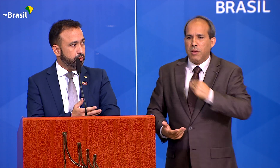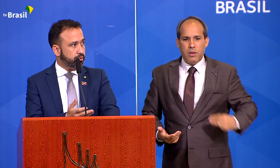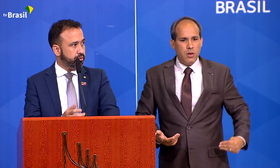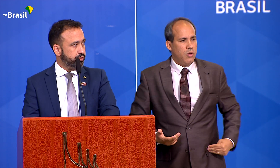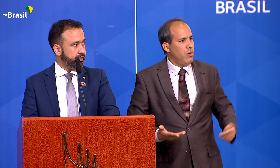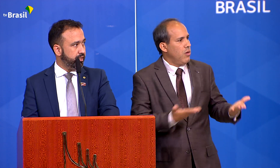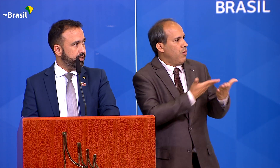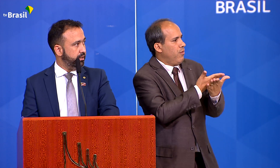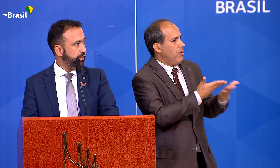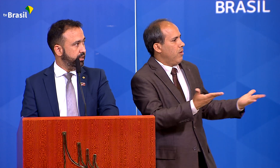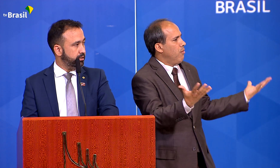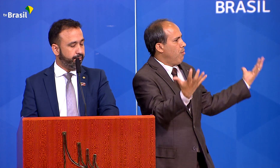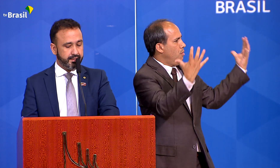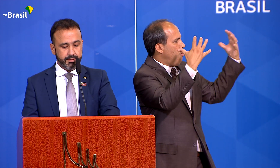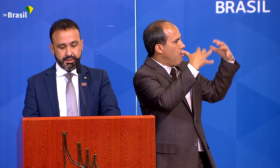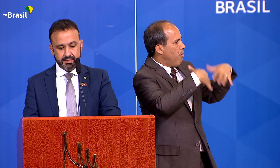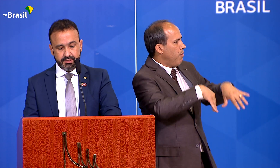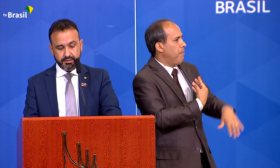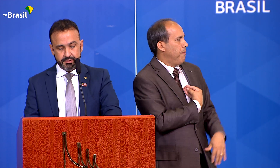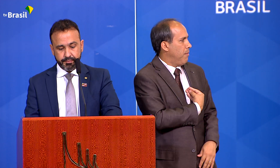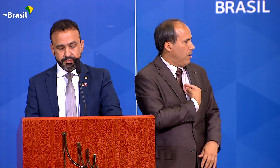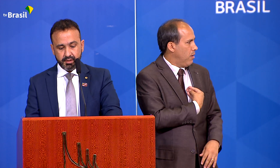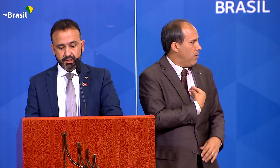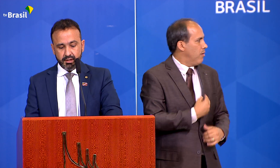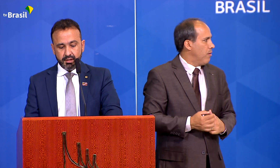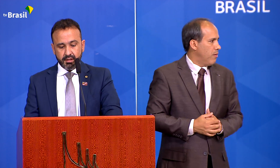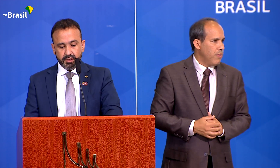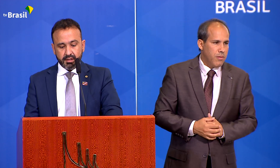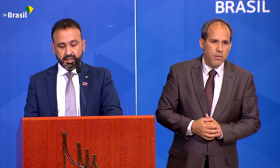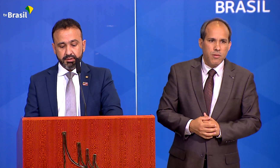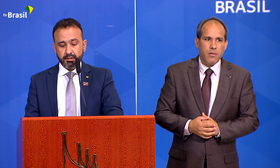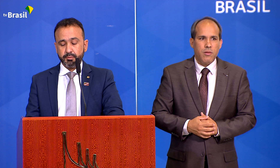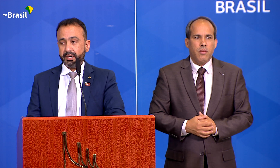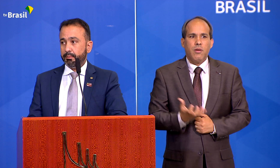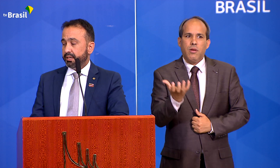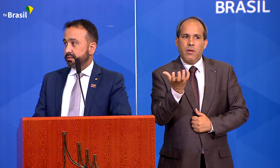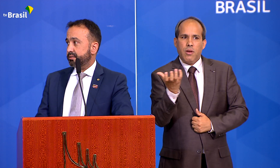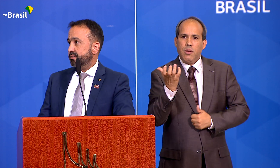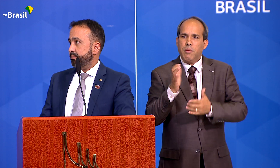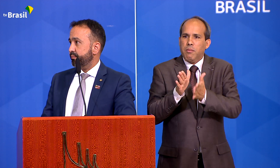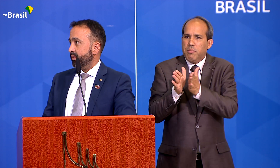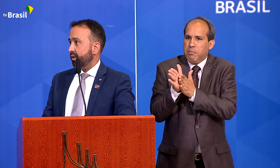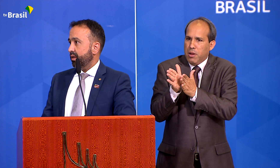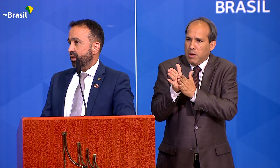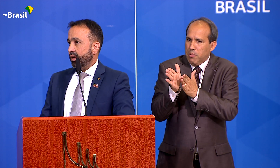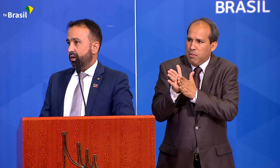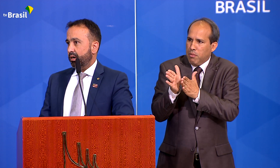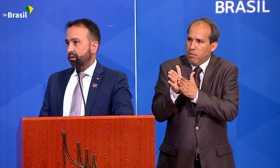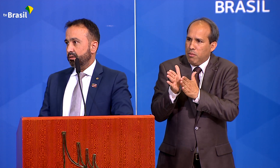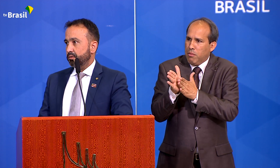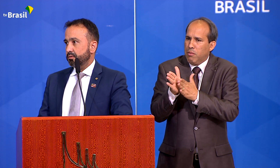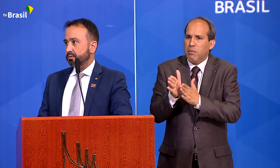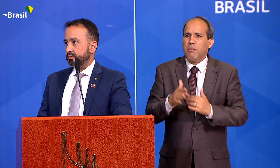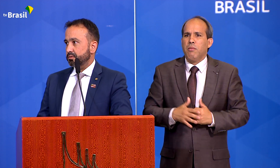EA todos que a que se fazem presente eu quero dar os parabéns